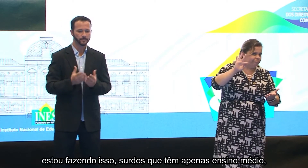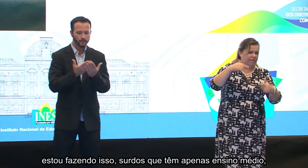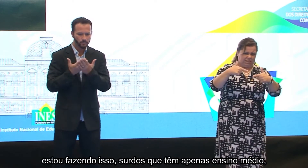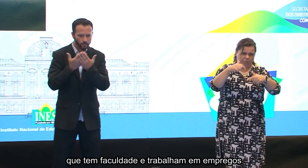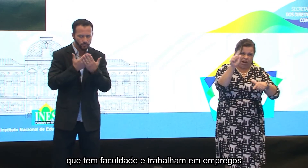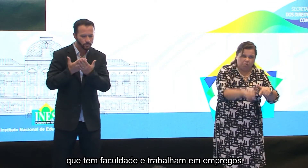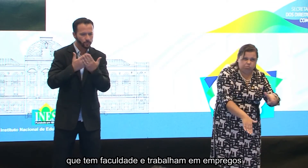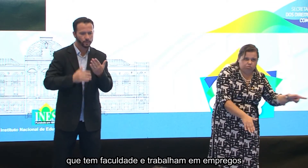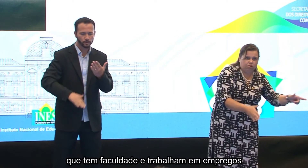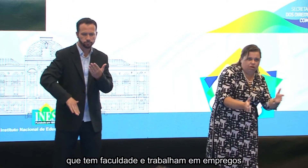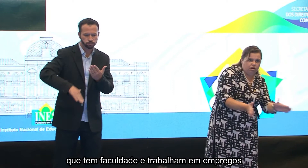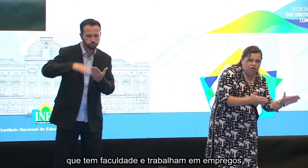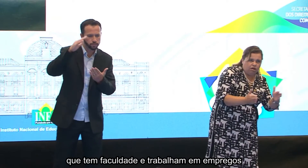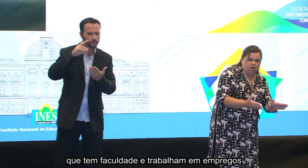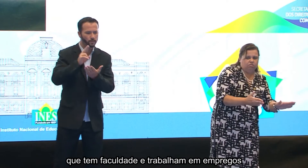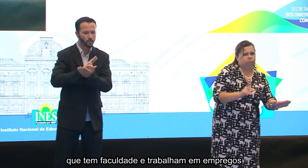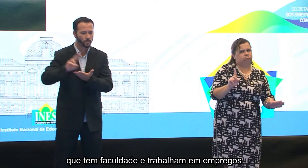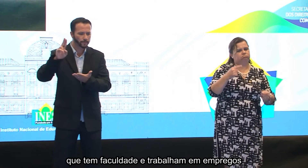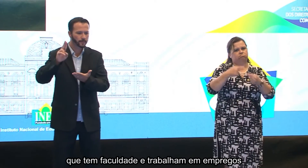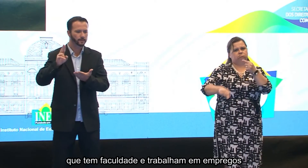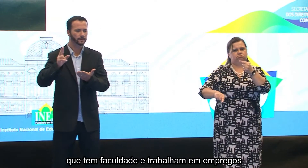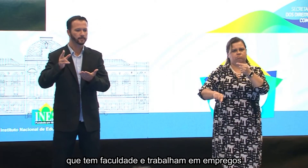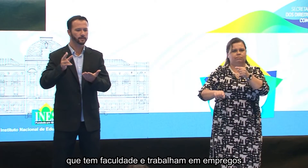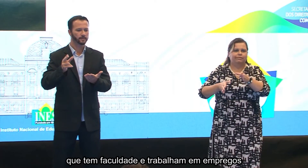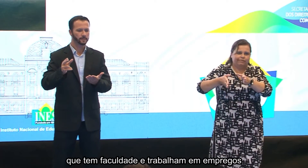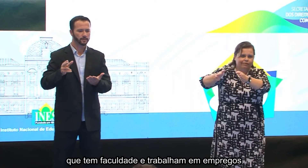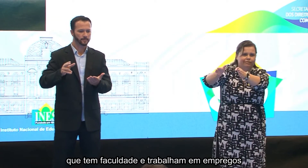médio, surdos que têm faculdade e trabalham em empregos